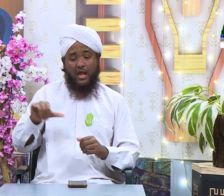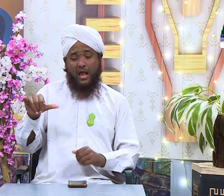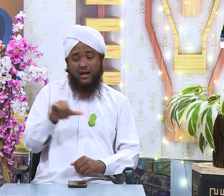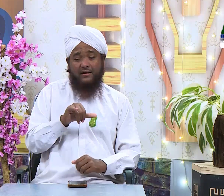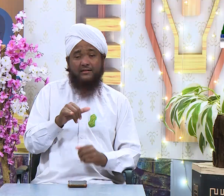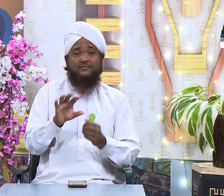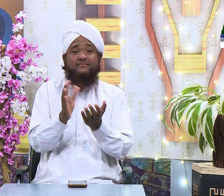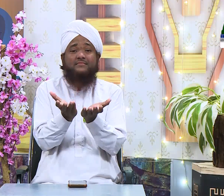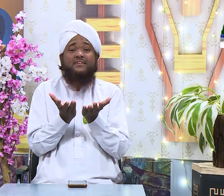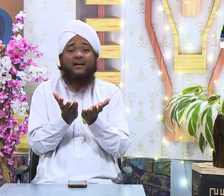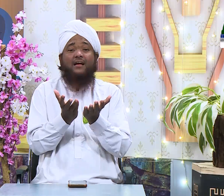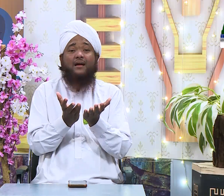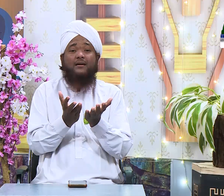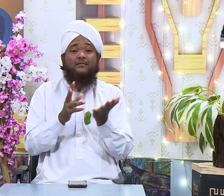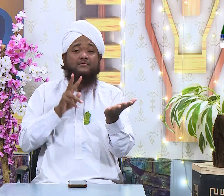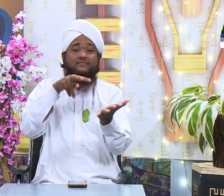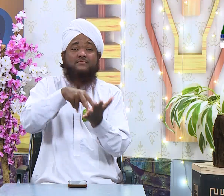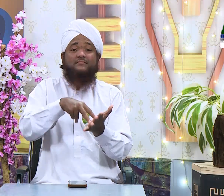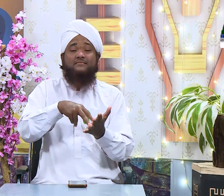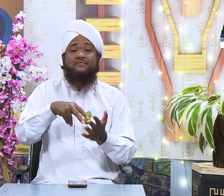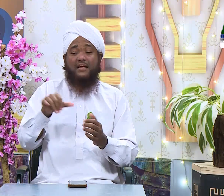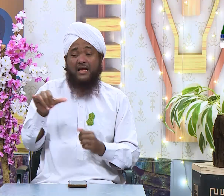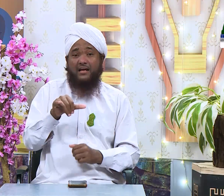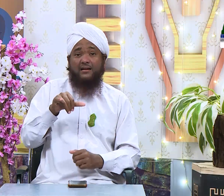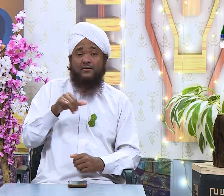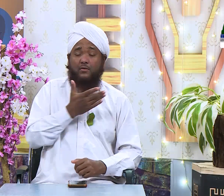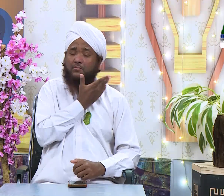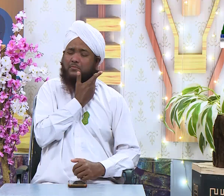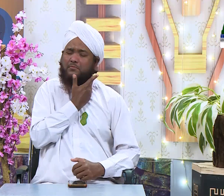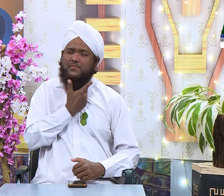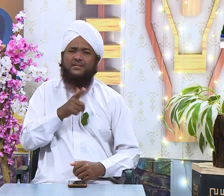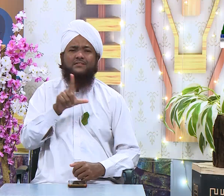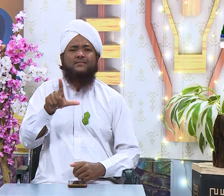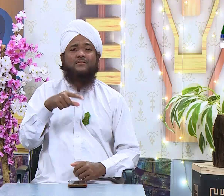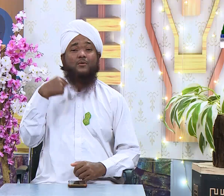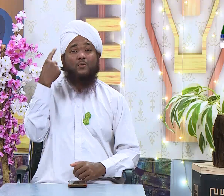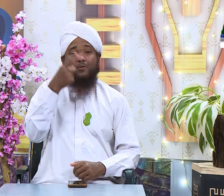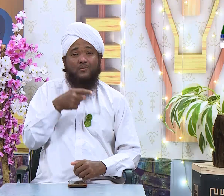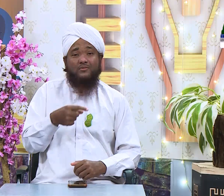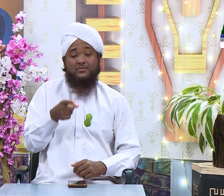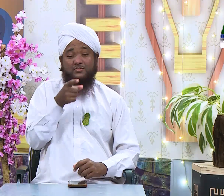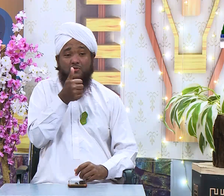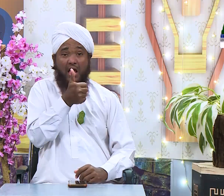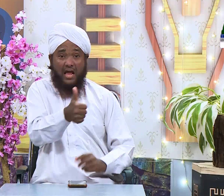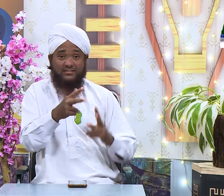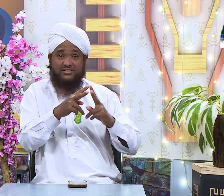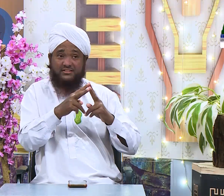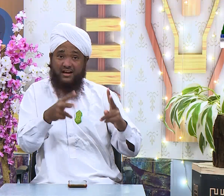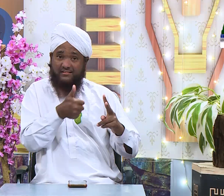قیامت کے دن اور میرے لیے سب سے زیادہ محبوب اور پسندیدہ وہ ہوگا جس کو بہترین اخلاق ملے ہوں گے، اور